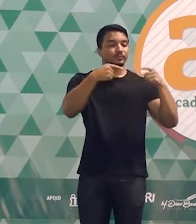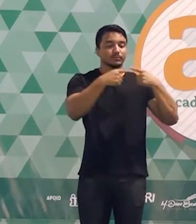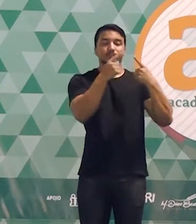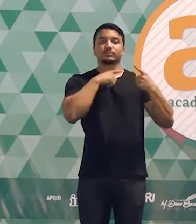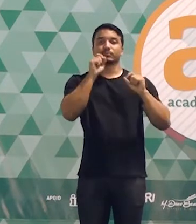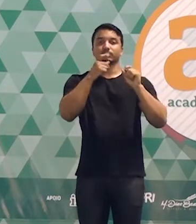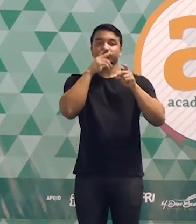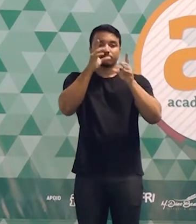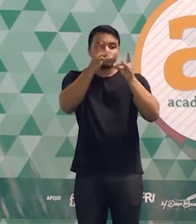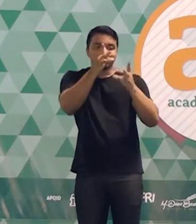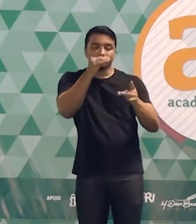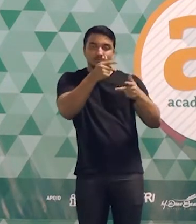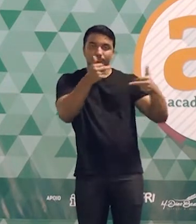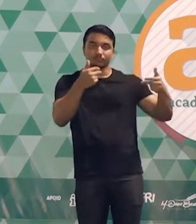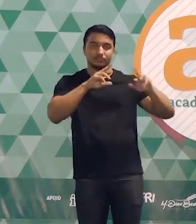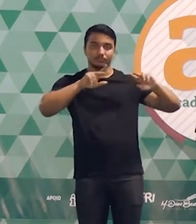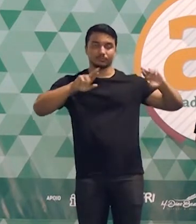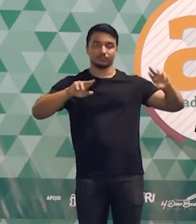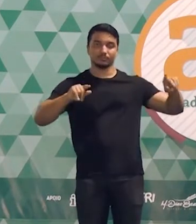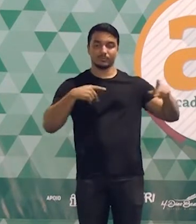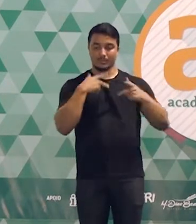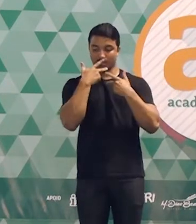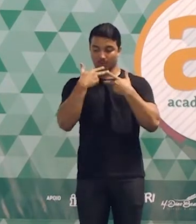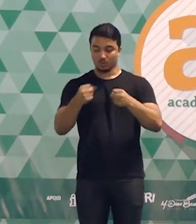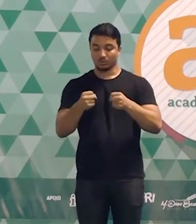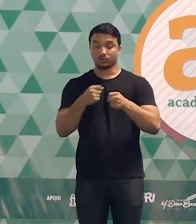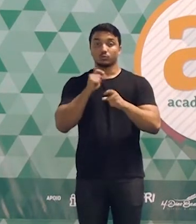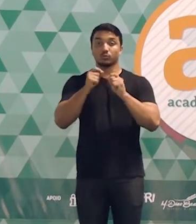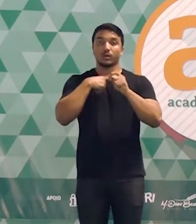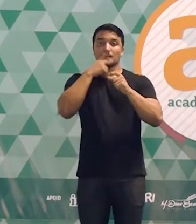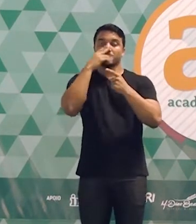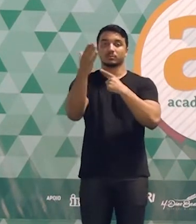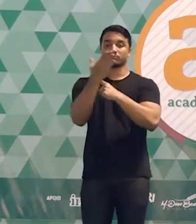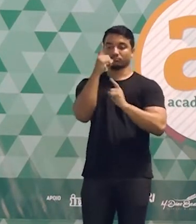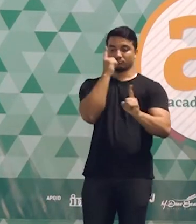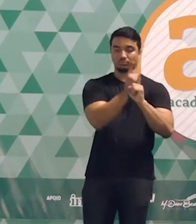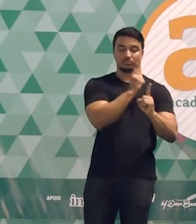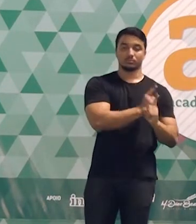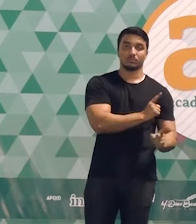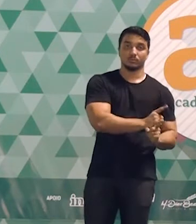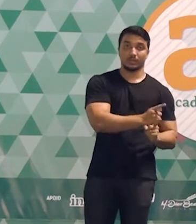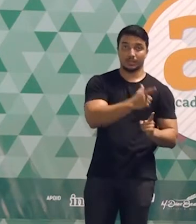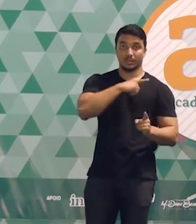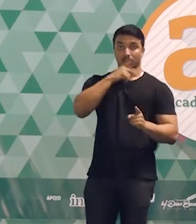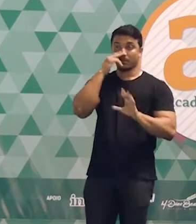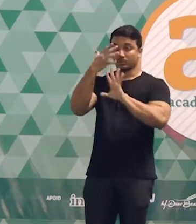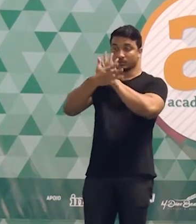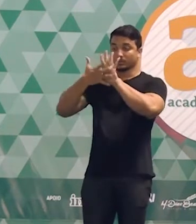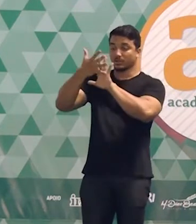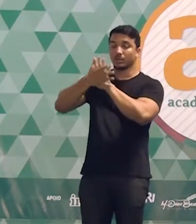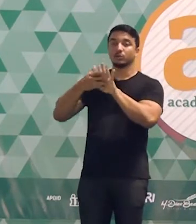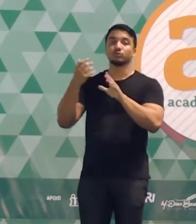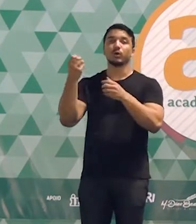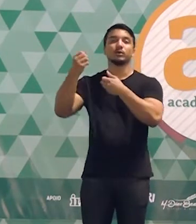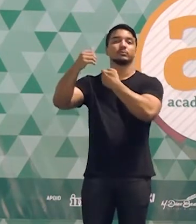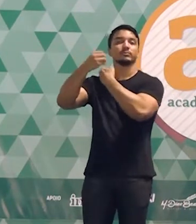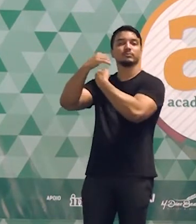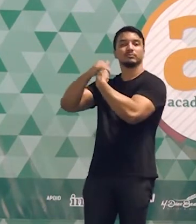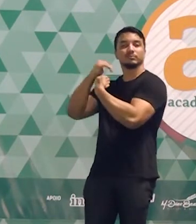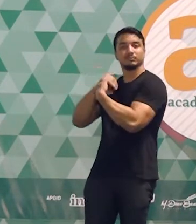apresentam peculiaridades linguísticas que ajudam a identificá-los. Os textos injuntivos, ou